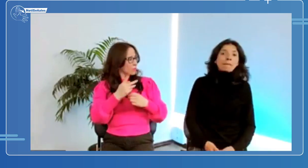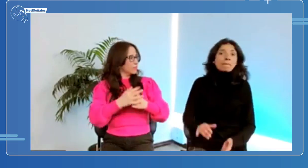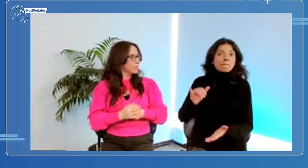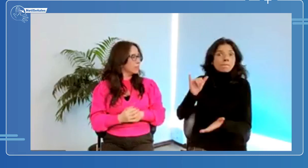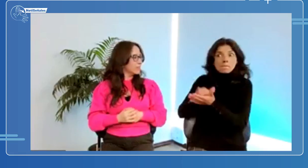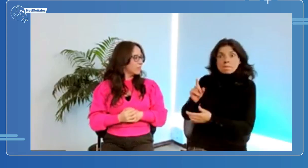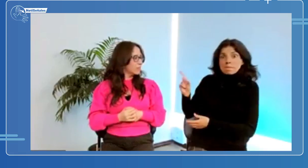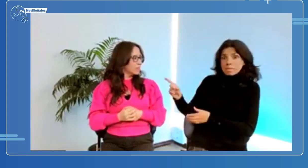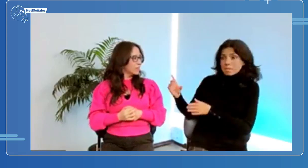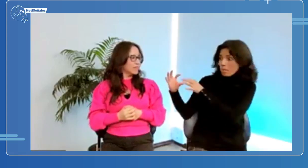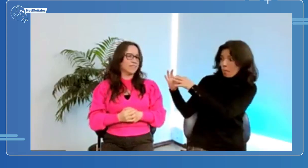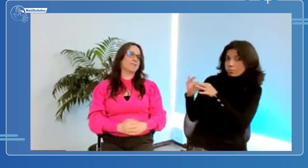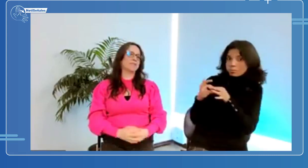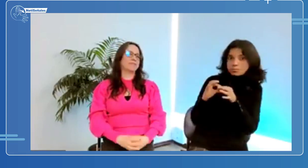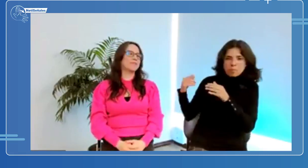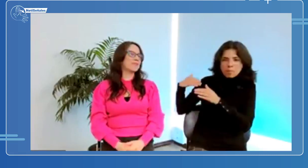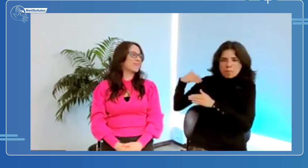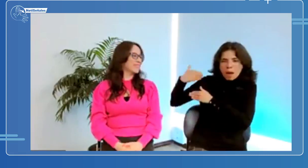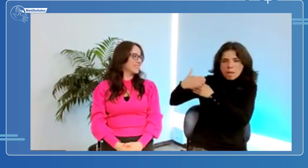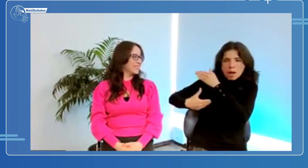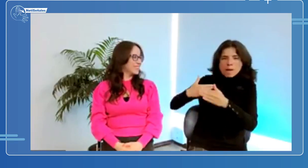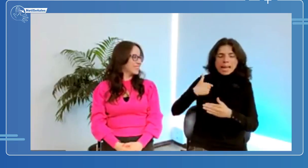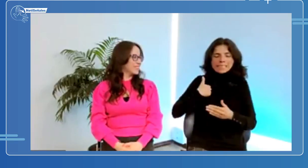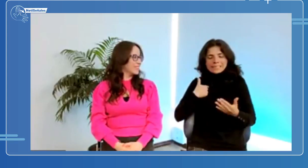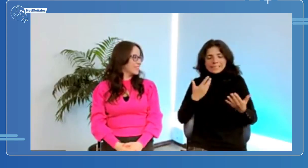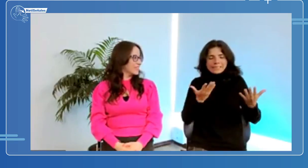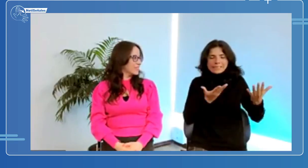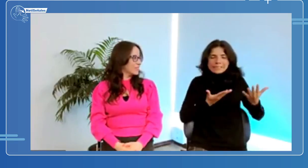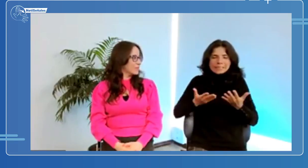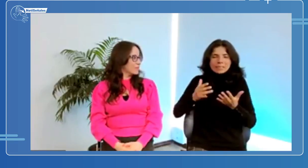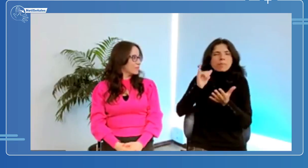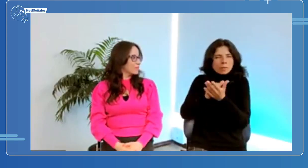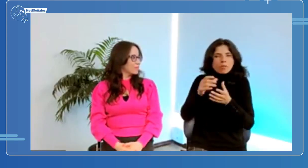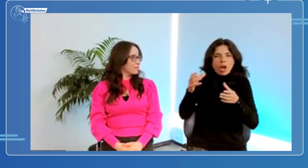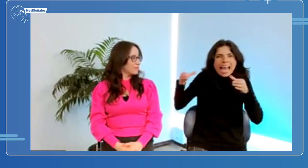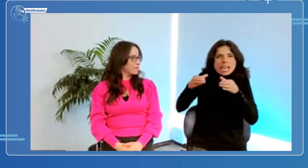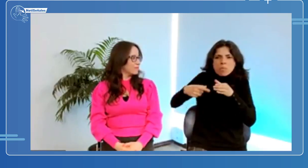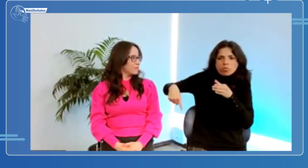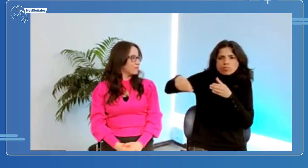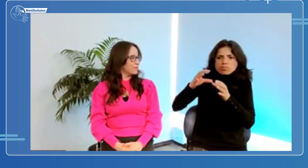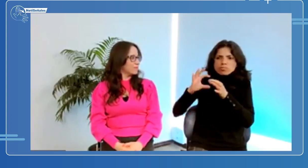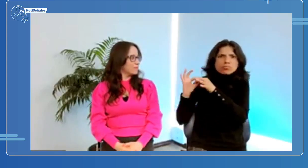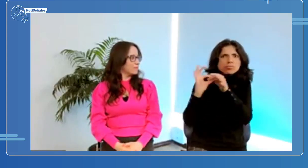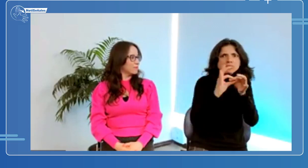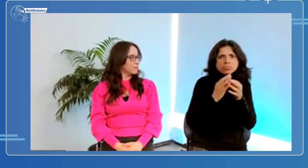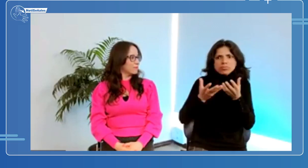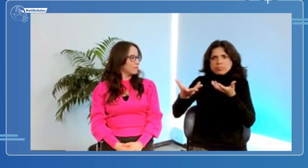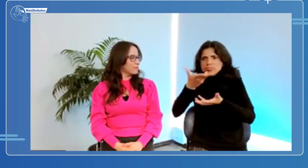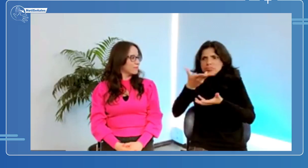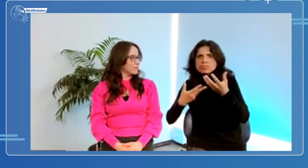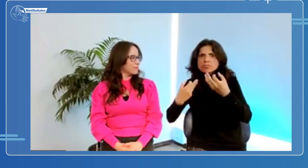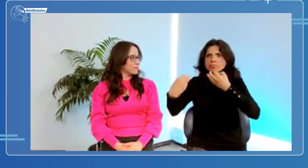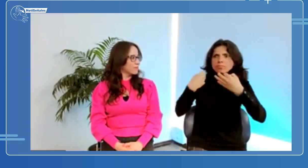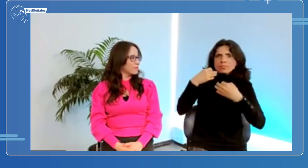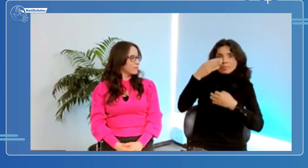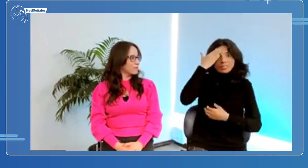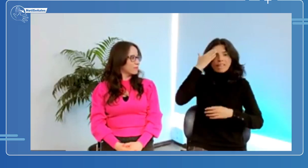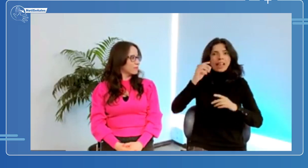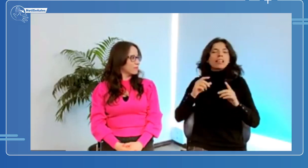pues cuéntanos un poco sobre el otro Unido a lo proceso. que dice mi compañera de todo este proceso dentro del equipo y este trabajo